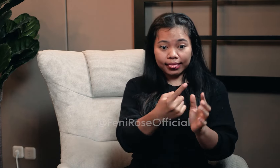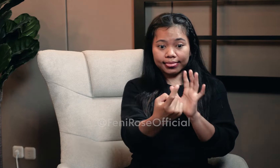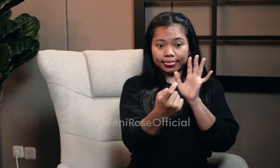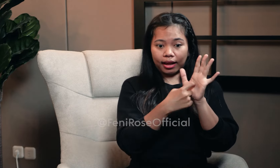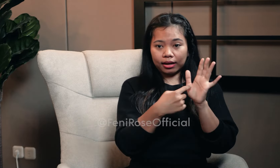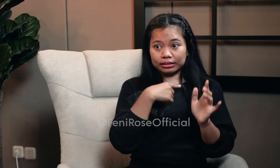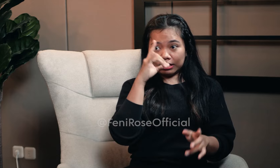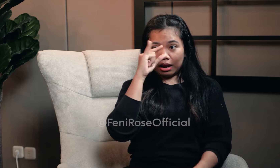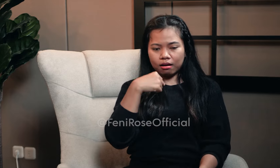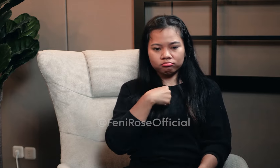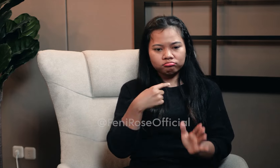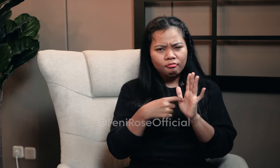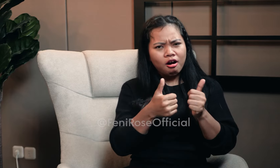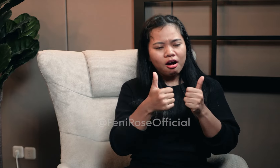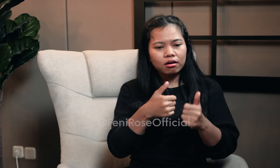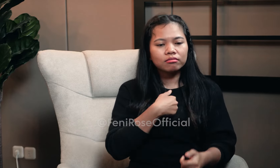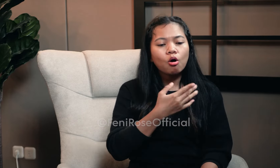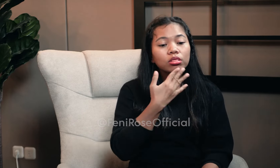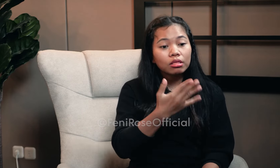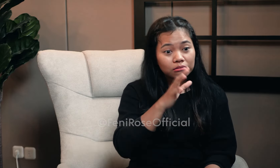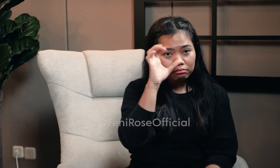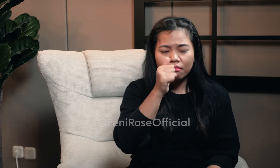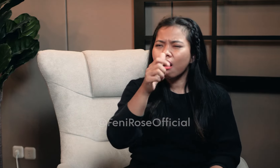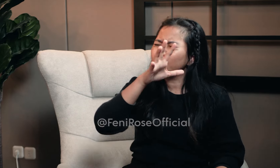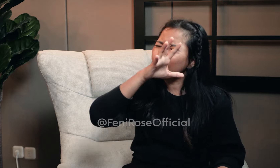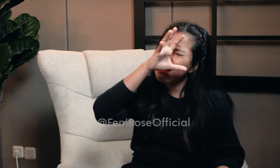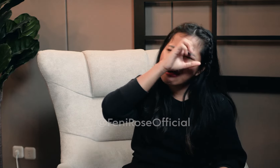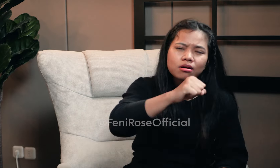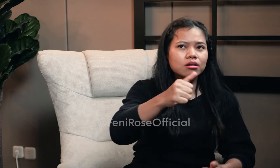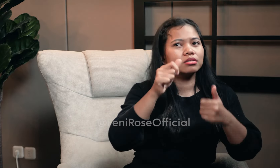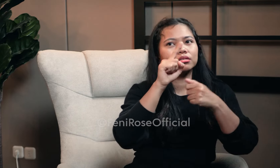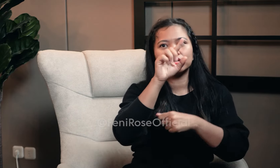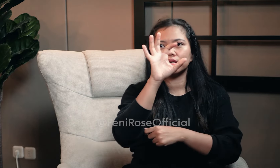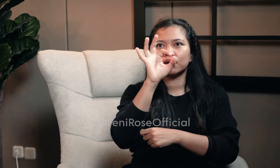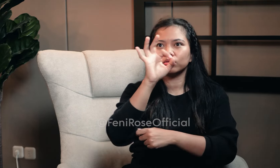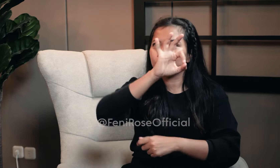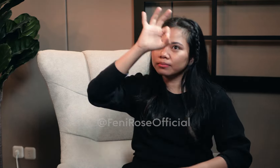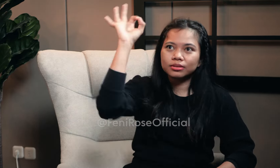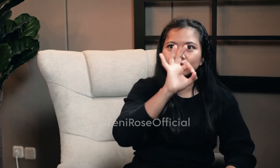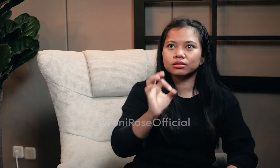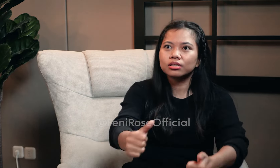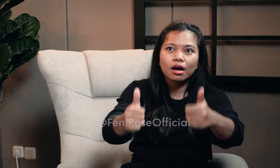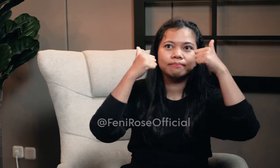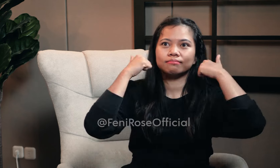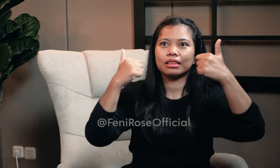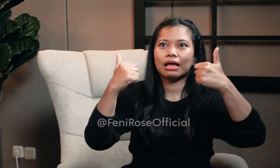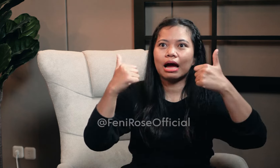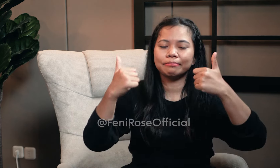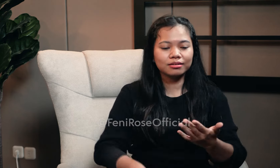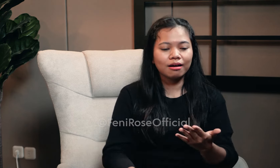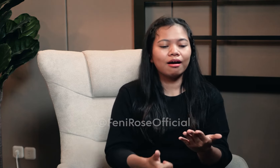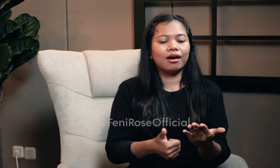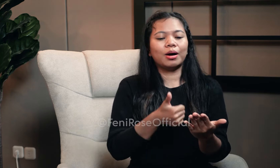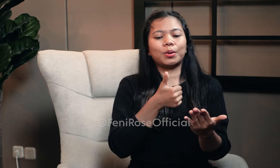teman-teman tuli Banyak sih yang teks saya cuma saya tanya kamu paham enggak Heeh saya 100% paham Siti Terima